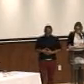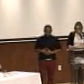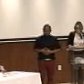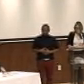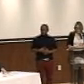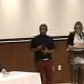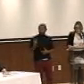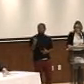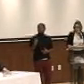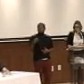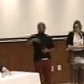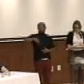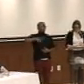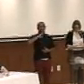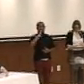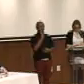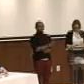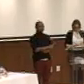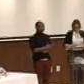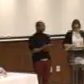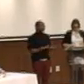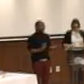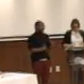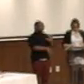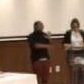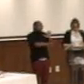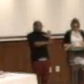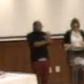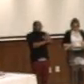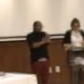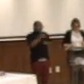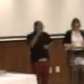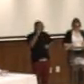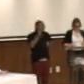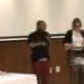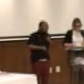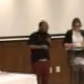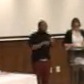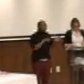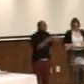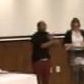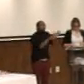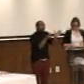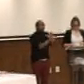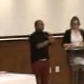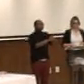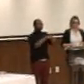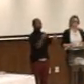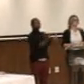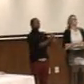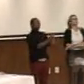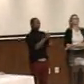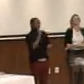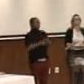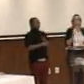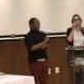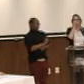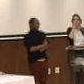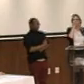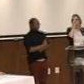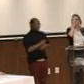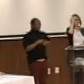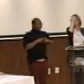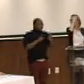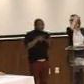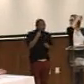Professor, 2 minutos para a réplica. Professor Conciani, a lei não proíbe o senhor fazer consulta na comunidade. Ela diz que os campi com mais